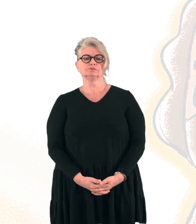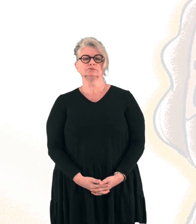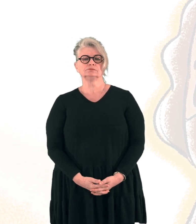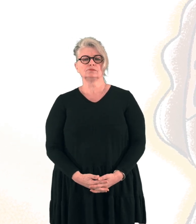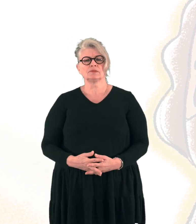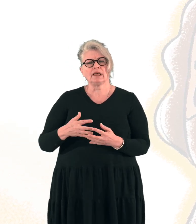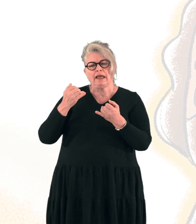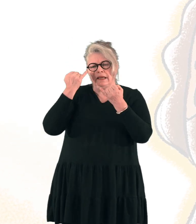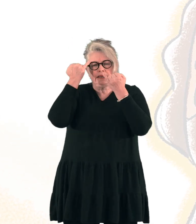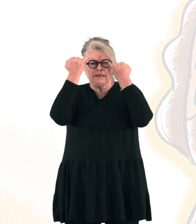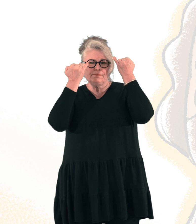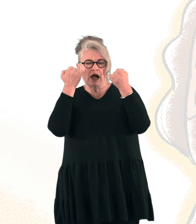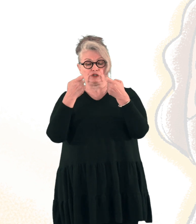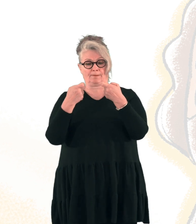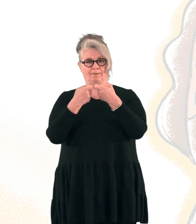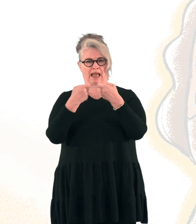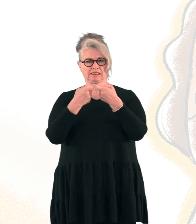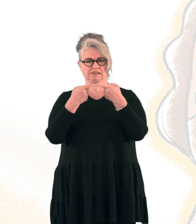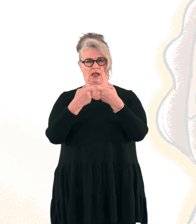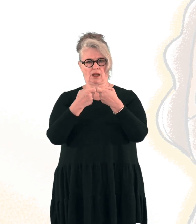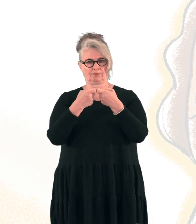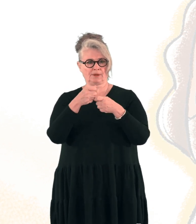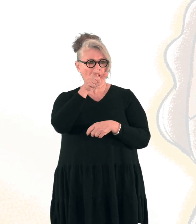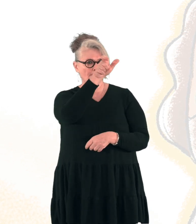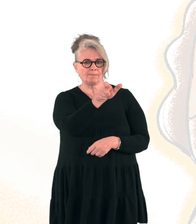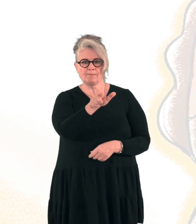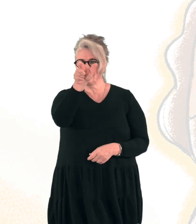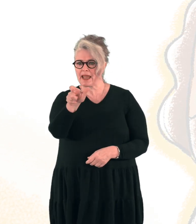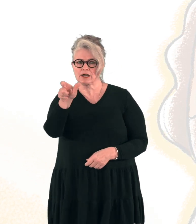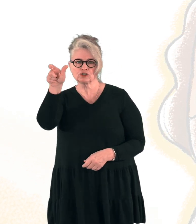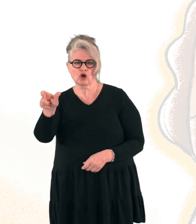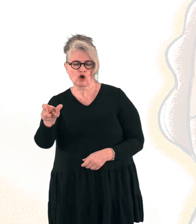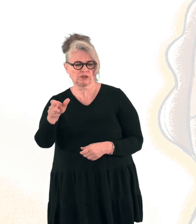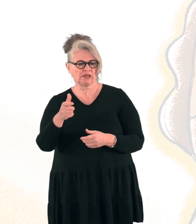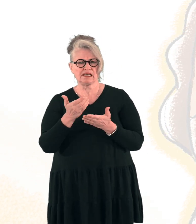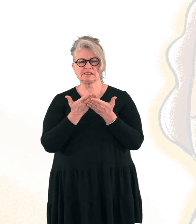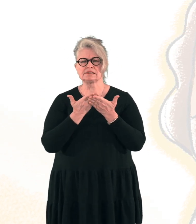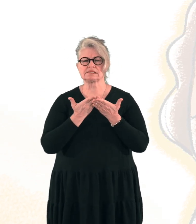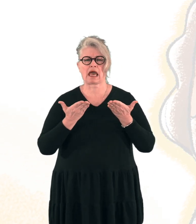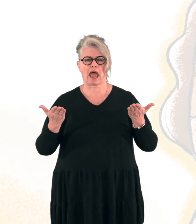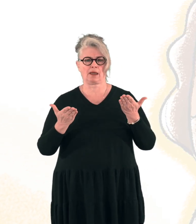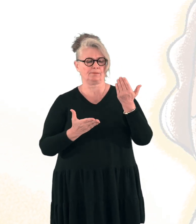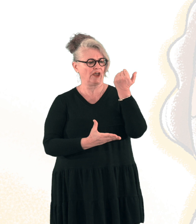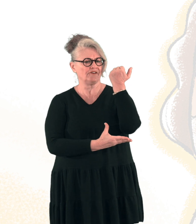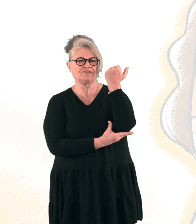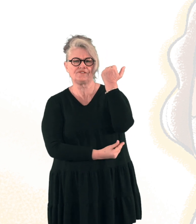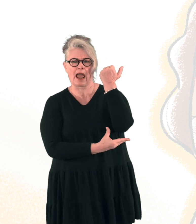récompense supposons ceci quelqu'un fait tomber dans le péché l'un de ces petits qui croient en